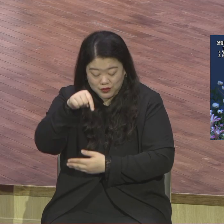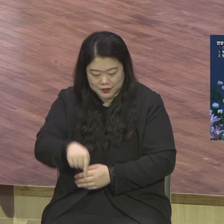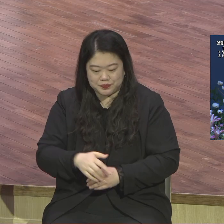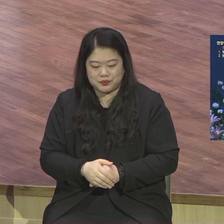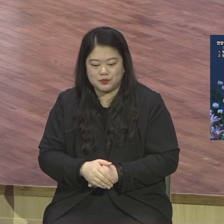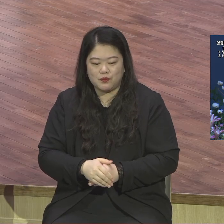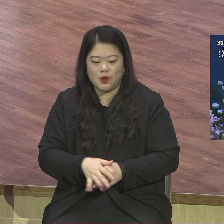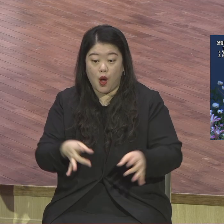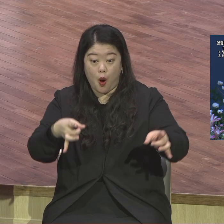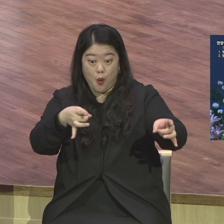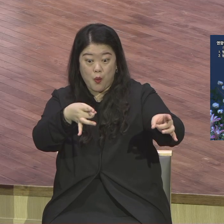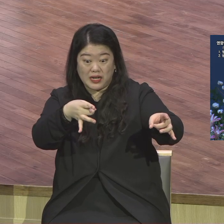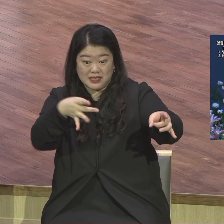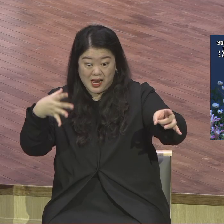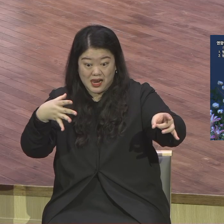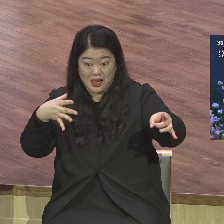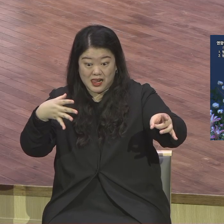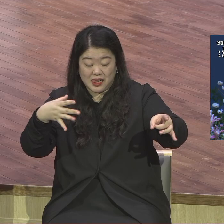매정한 말은